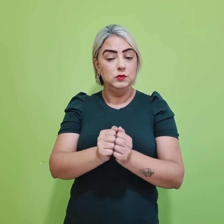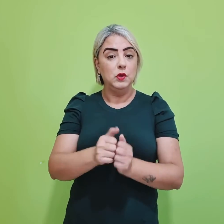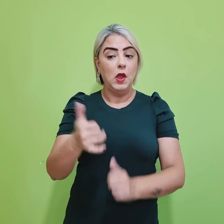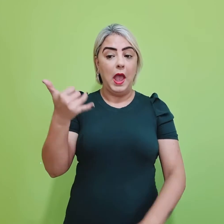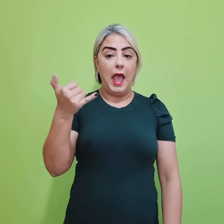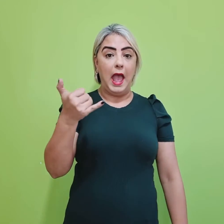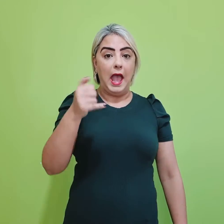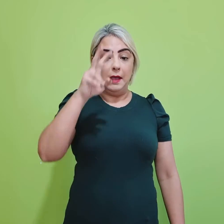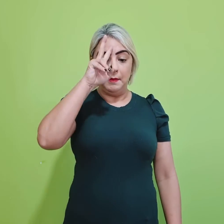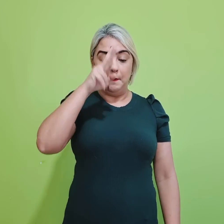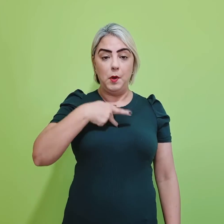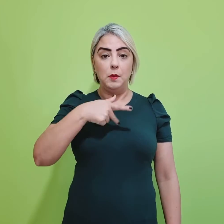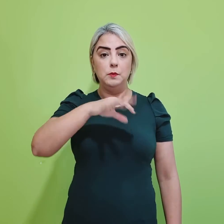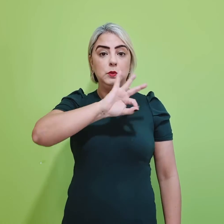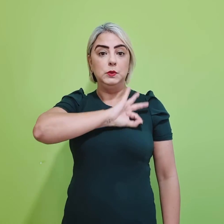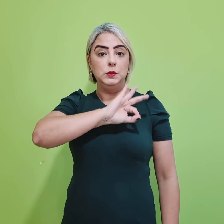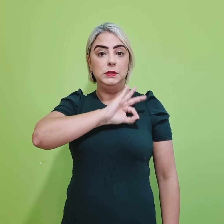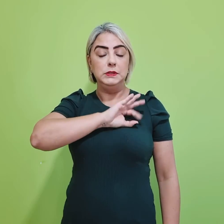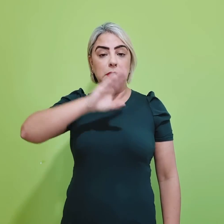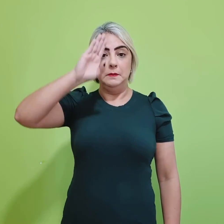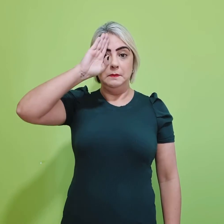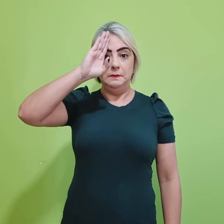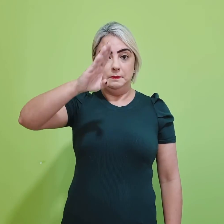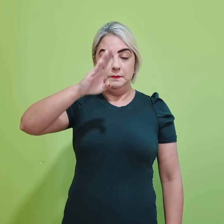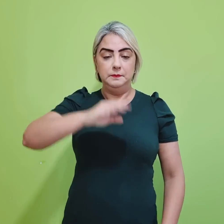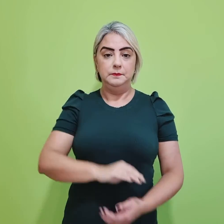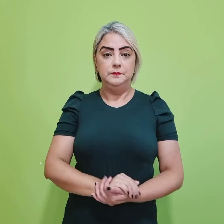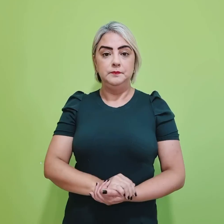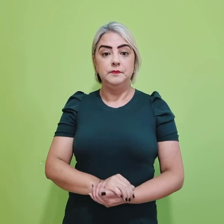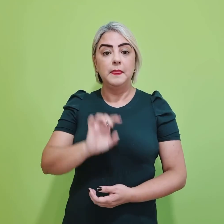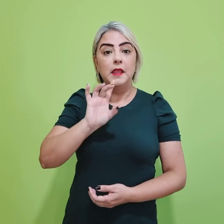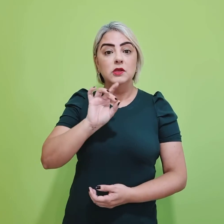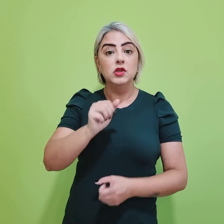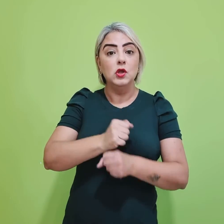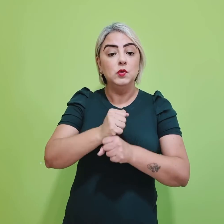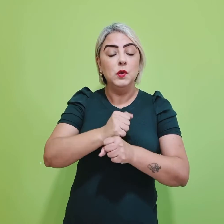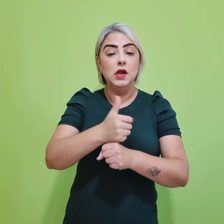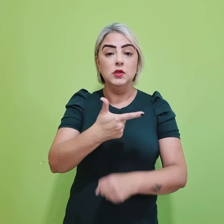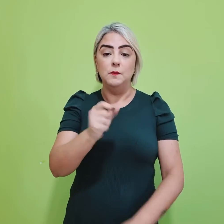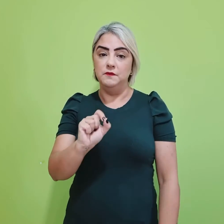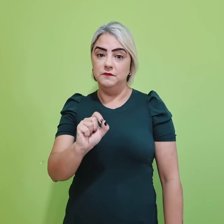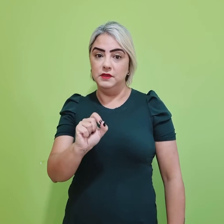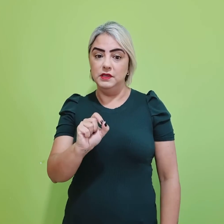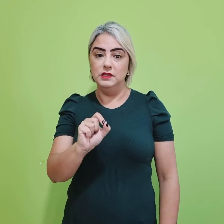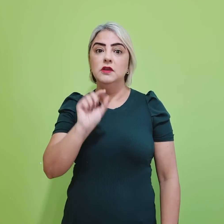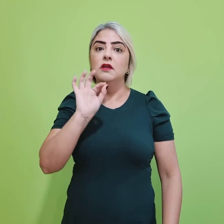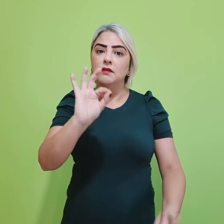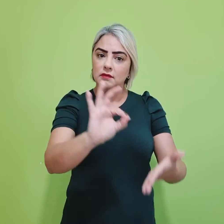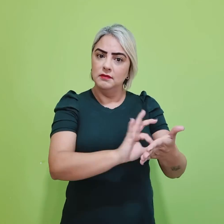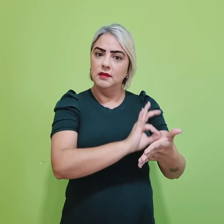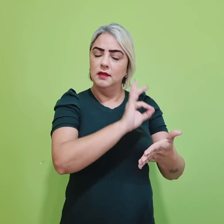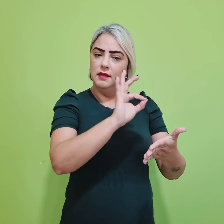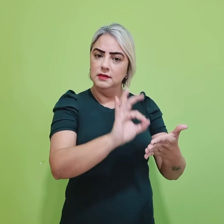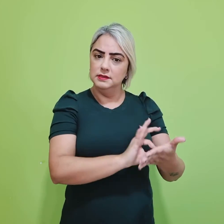armas pessoais de policiais e militares. Só em 2020 foram